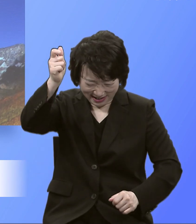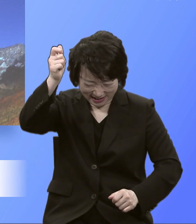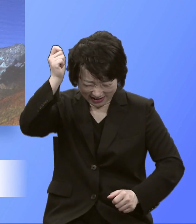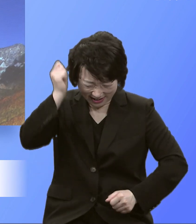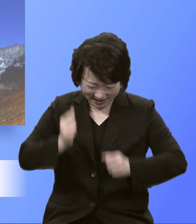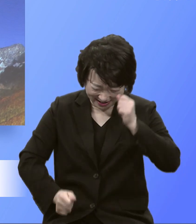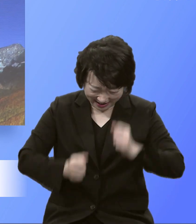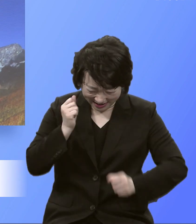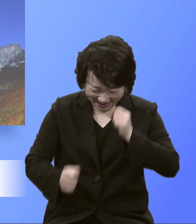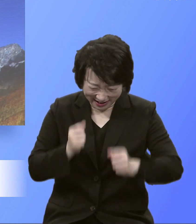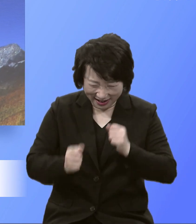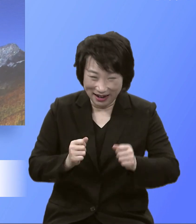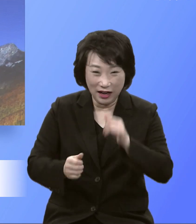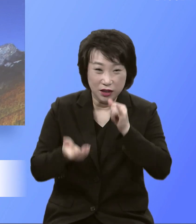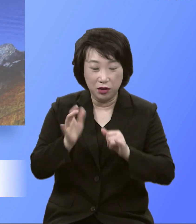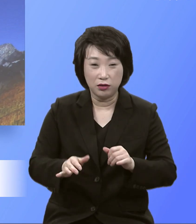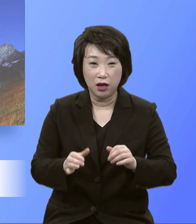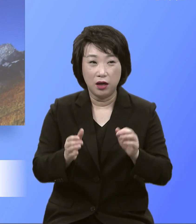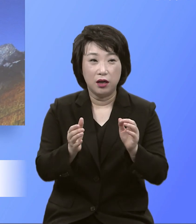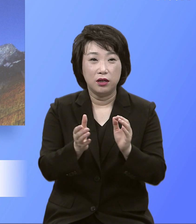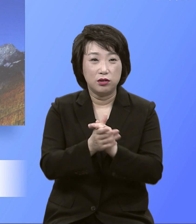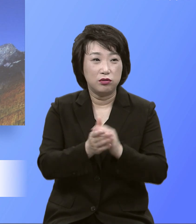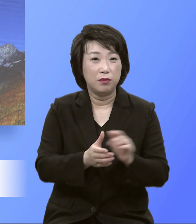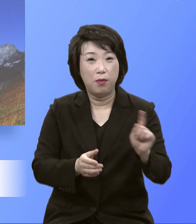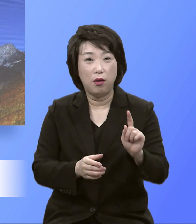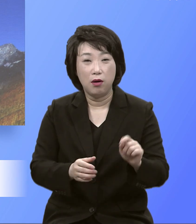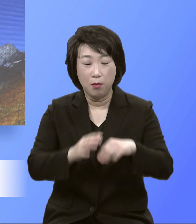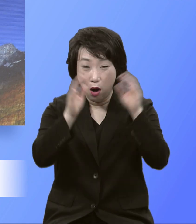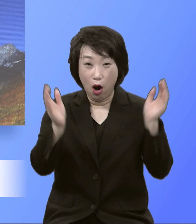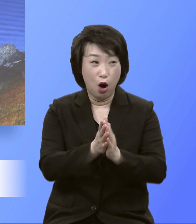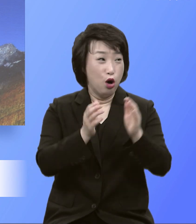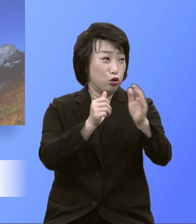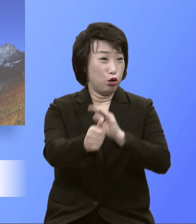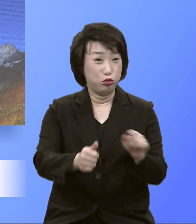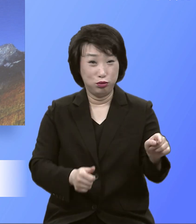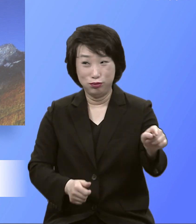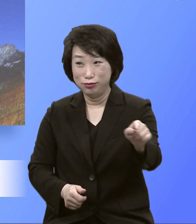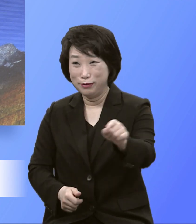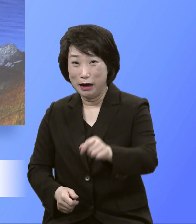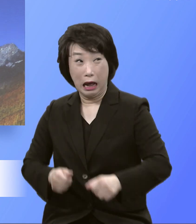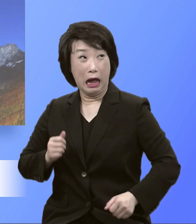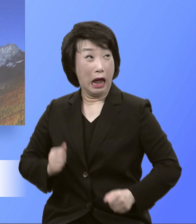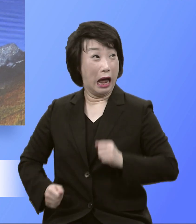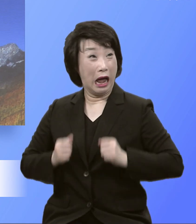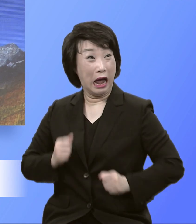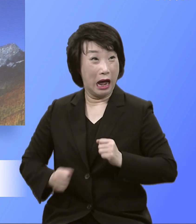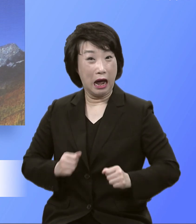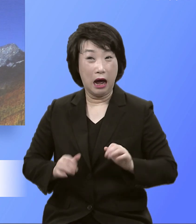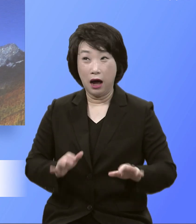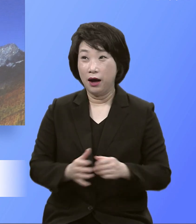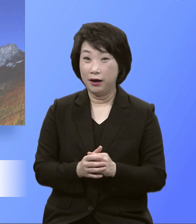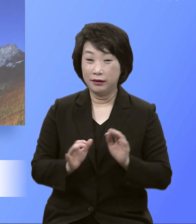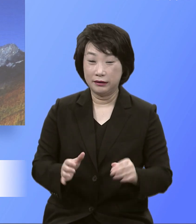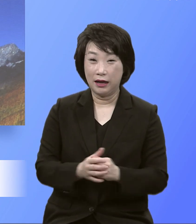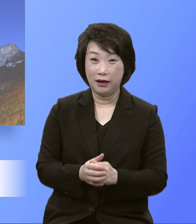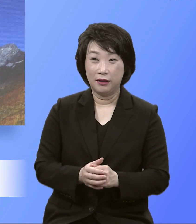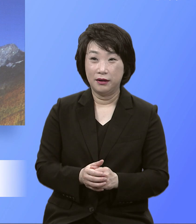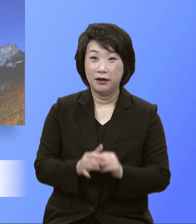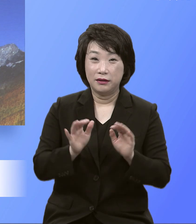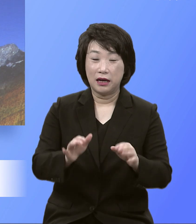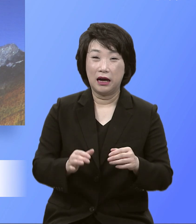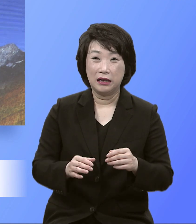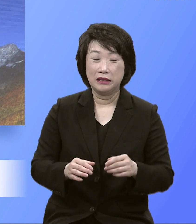근데 아이들이 뛰는데 보니까 전부 다 선수예요. 다 보니까 막. 근데 거기서 제일